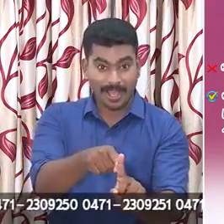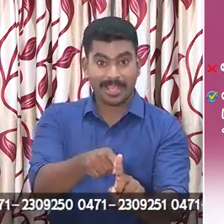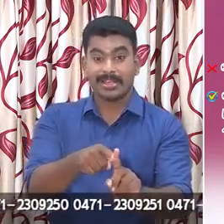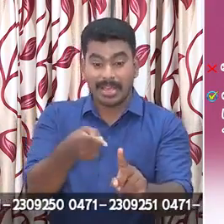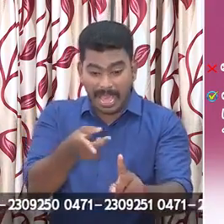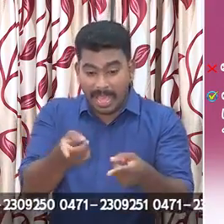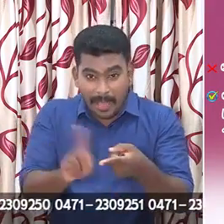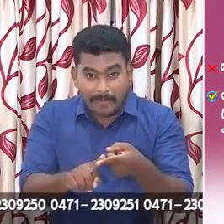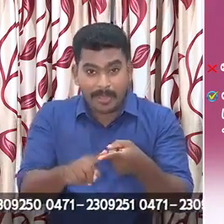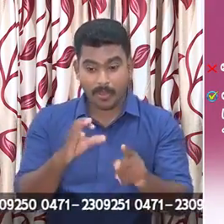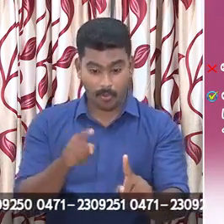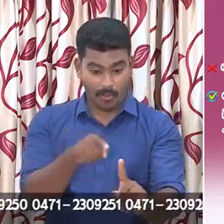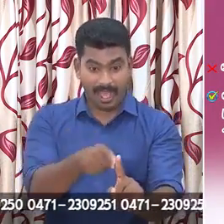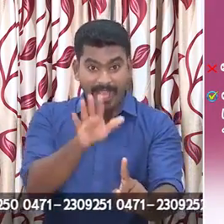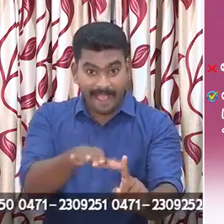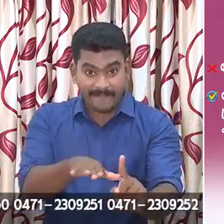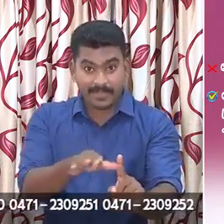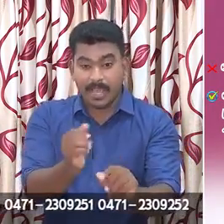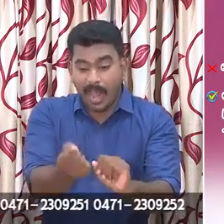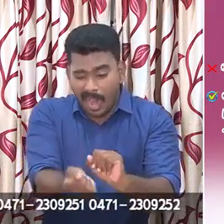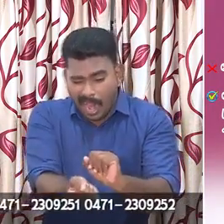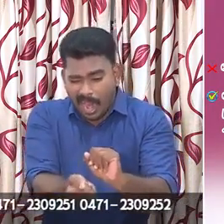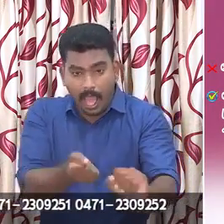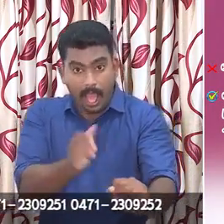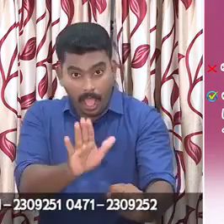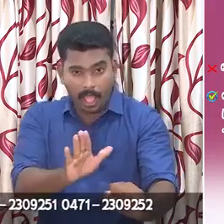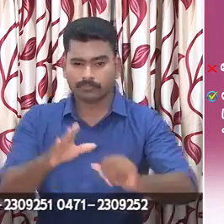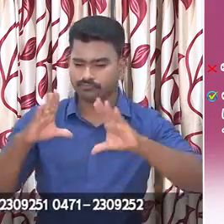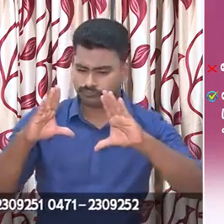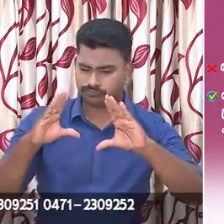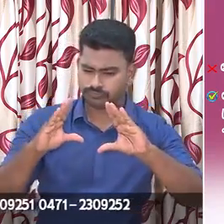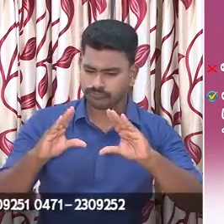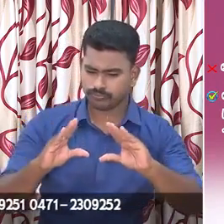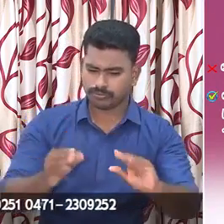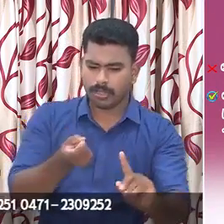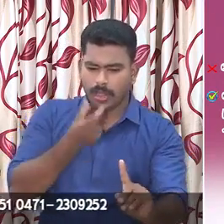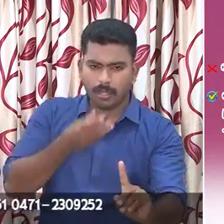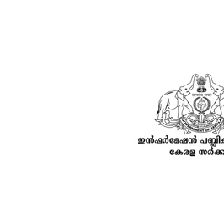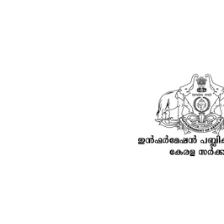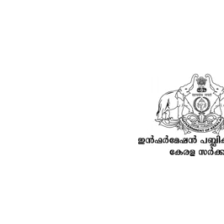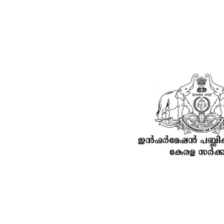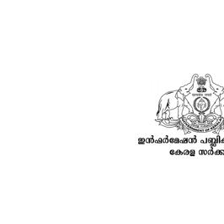നിലവിൽ രോഗലക്ഷണങ്ങൾക്കനുസരിച്ച് രോഗതീവ്രത കുറയ്ക്കുവാൻ സഹായകമായ ചികിത്സയാണ് നൽകുന്നത്.